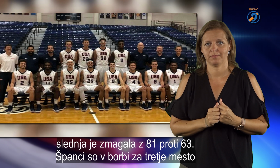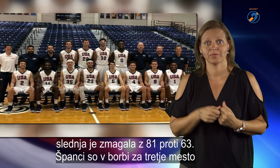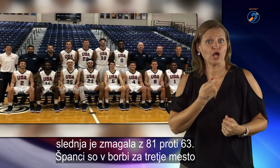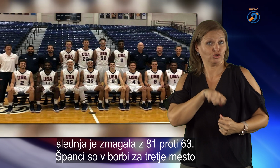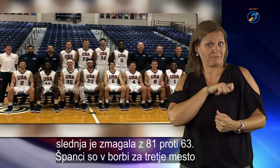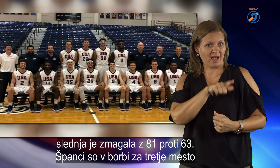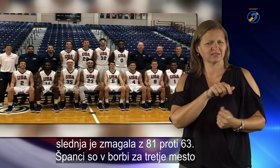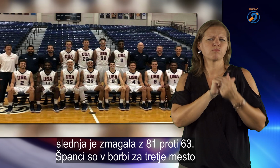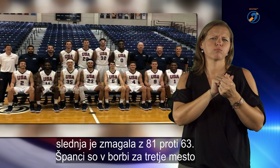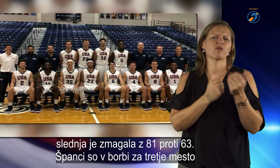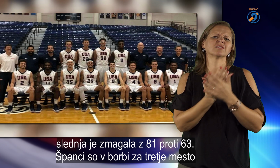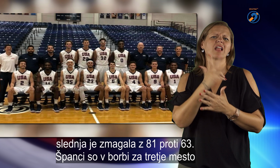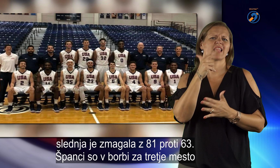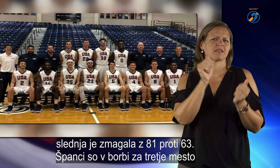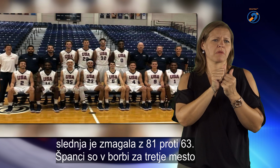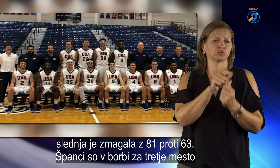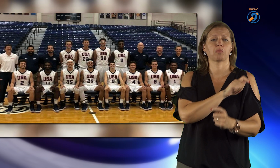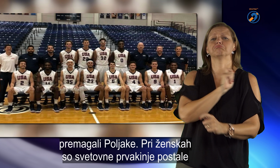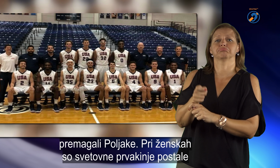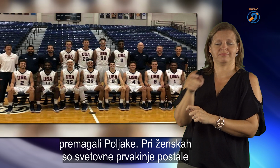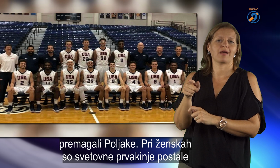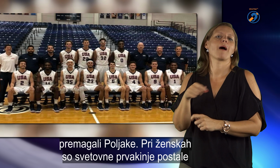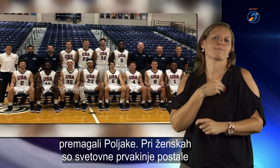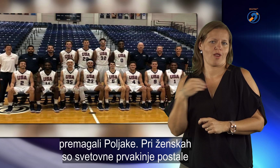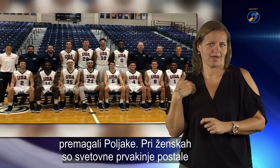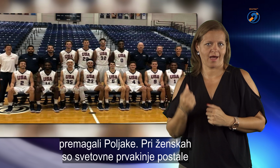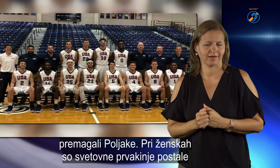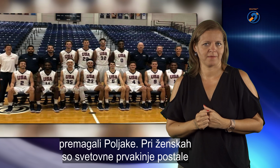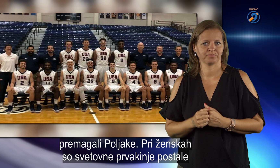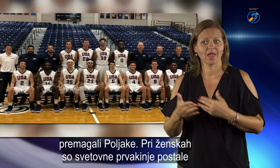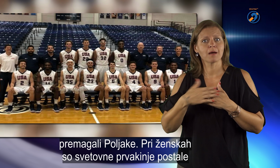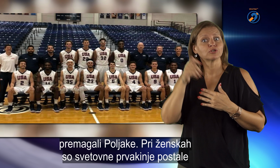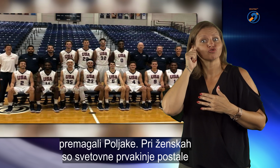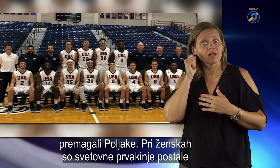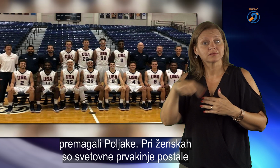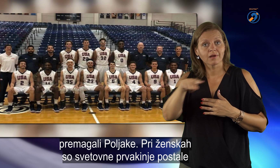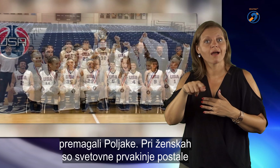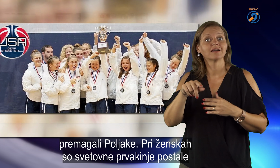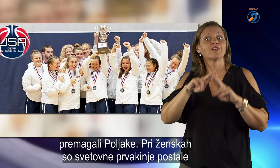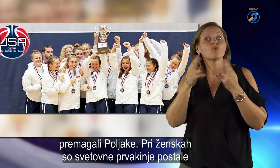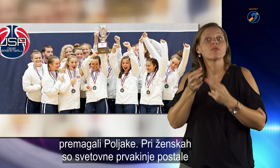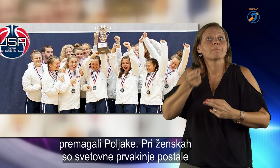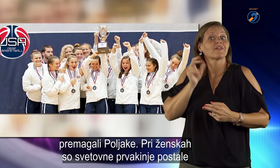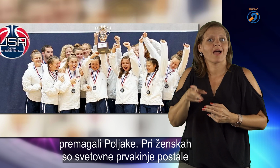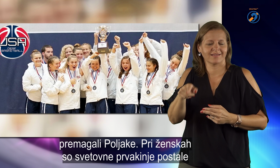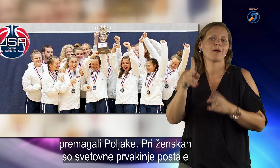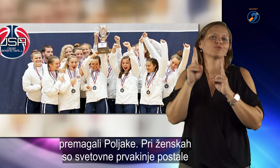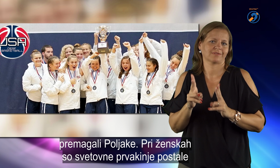81-63. Španci so v borbi za tretje mesto premagali Poljake. Pri ženskah so svetovne prvakinje postale